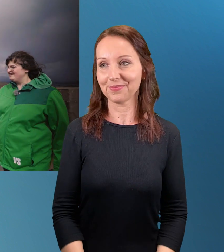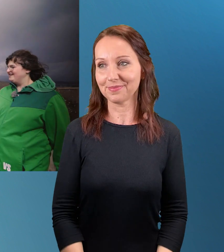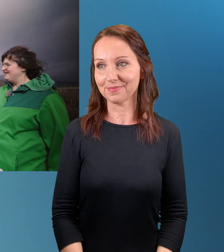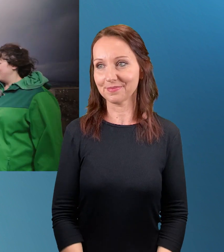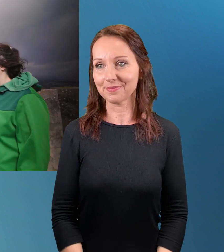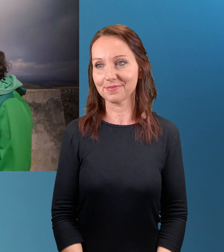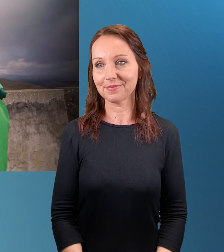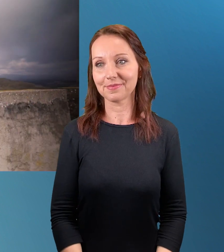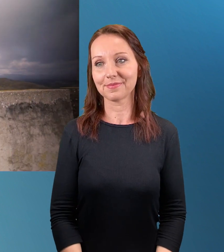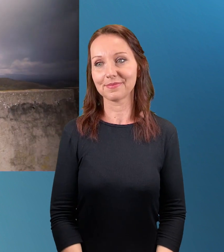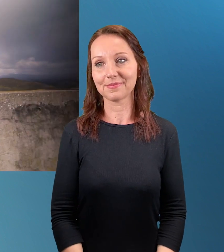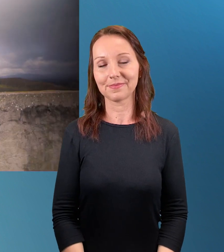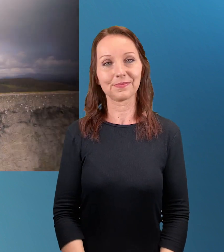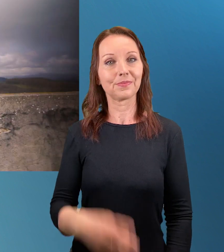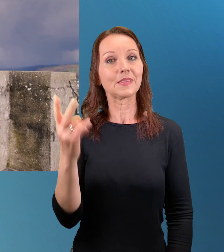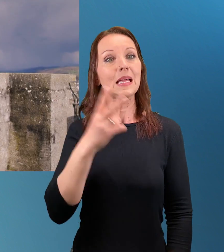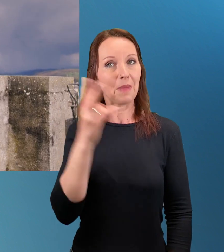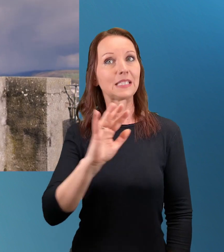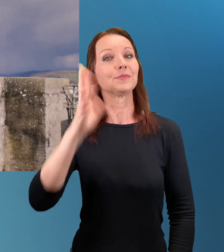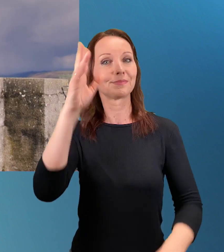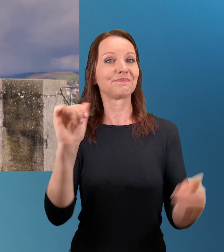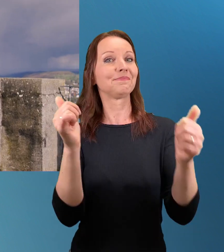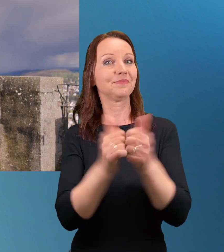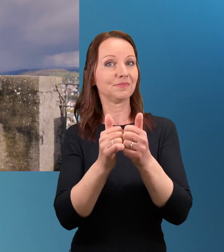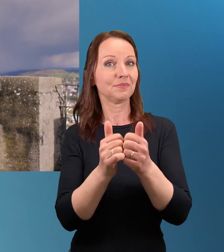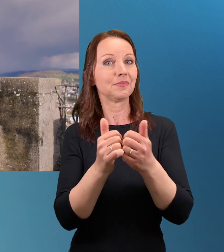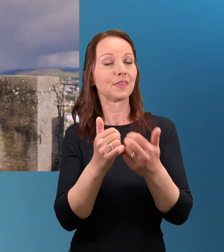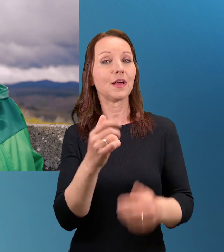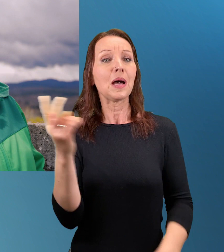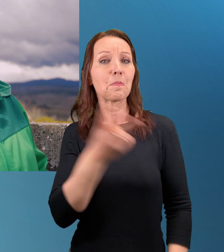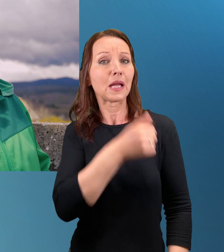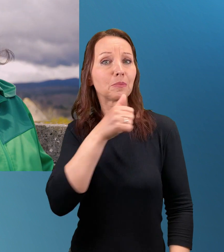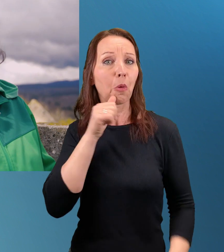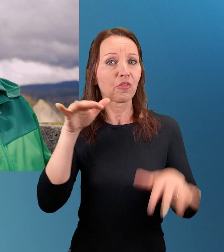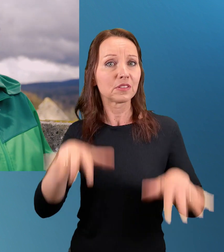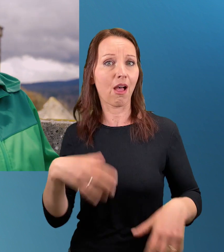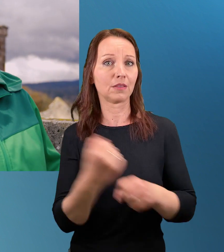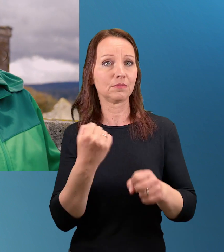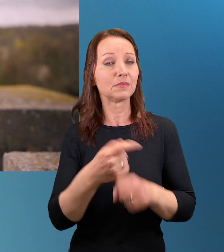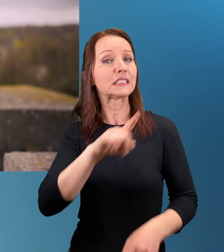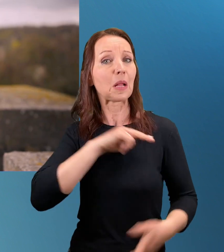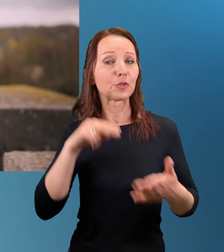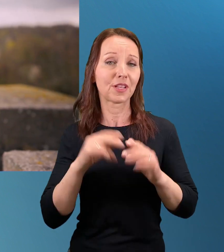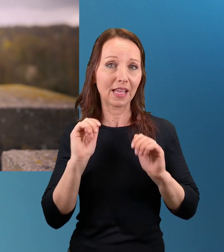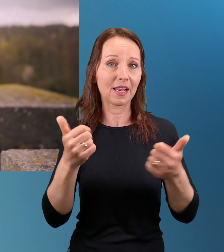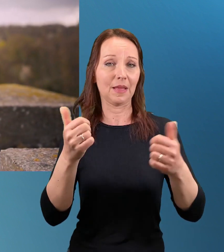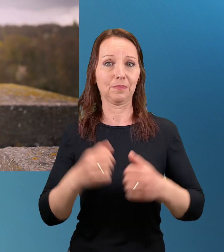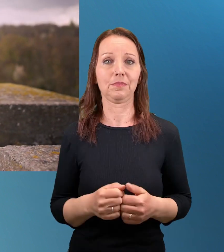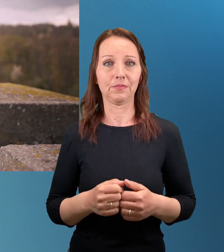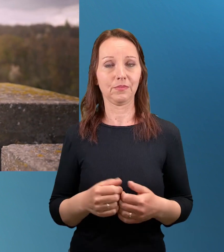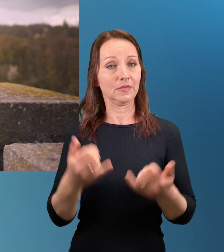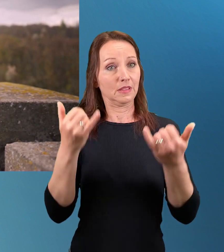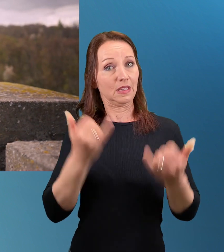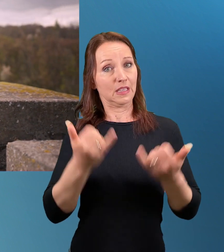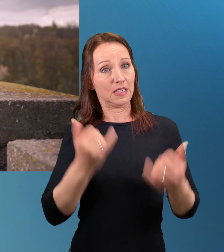Sie haben sich gefunden. Sie sind berufstätig. Sie leben eigenständig. Sie sind schon jetzt